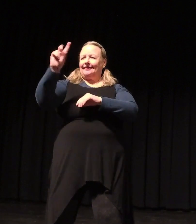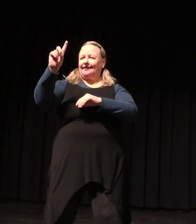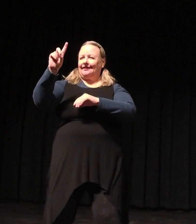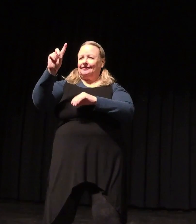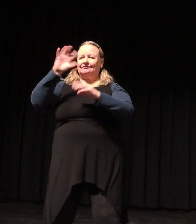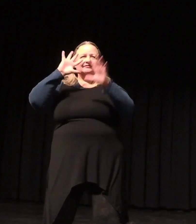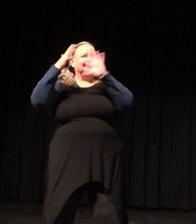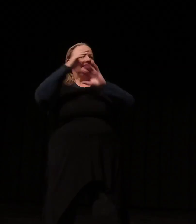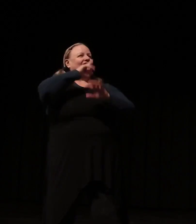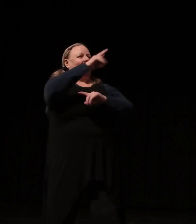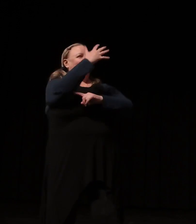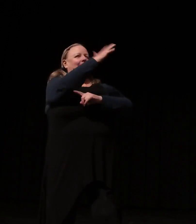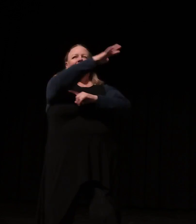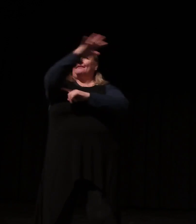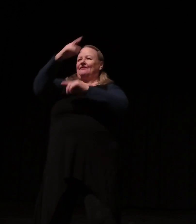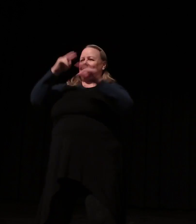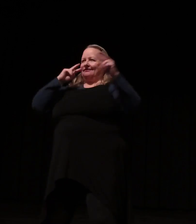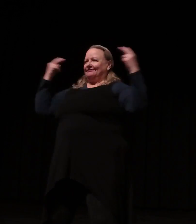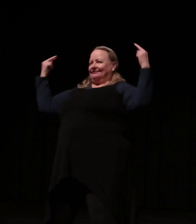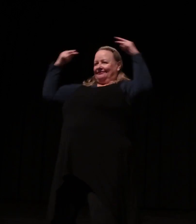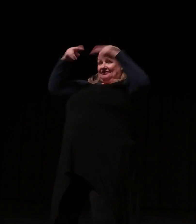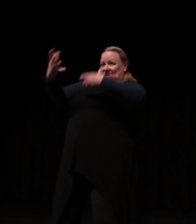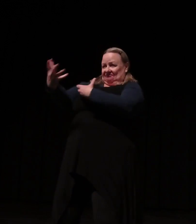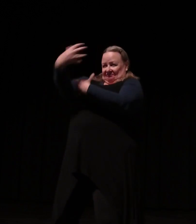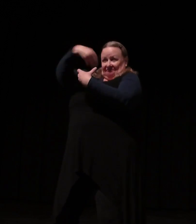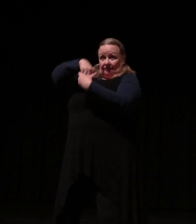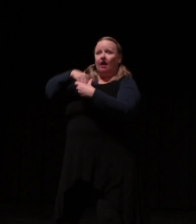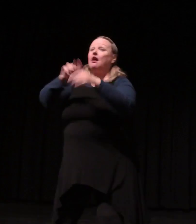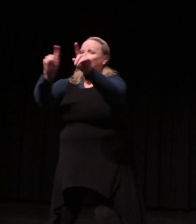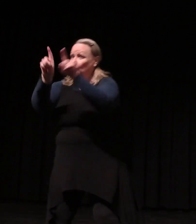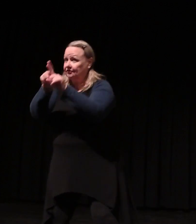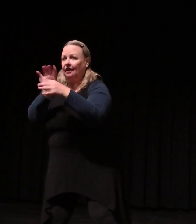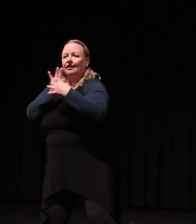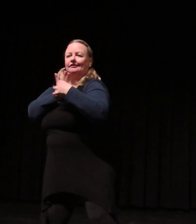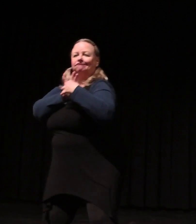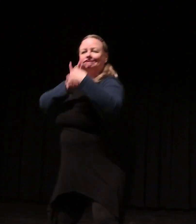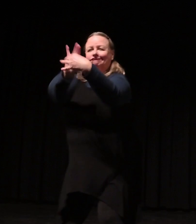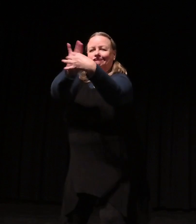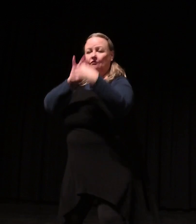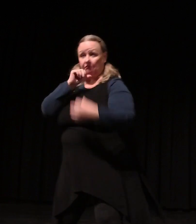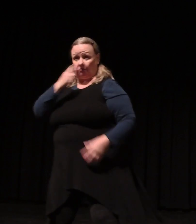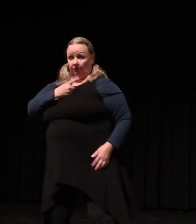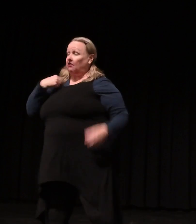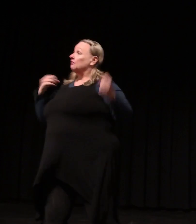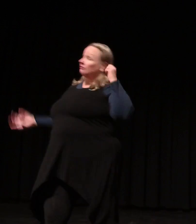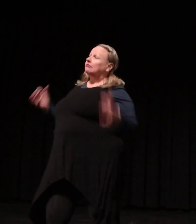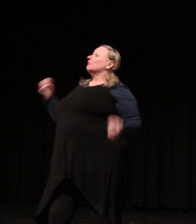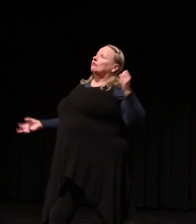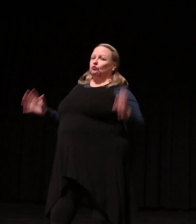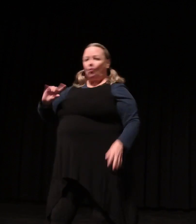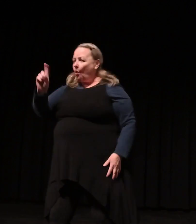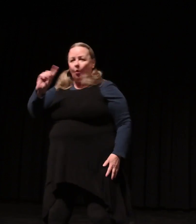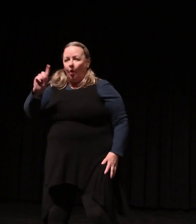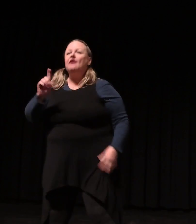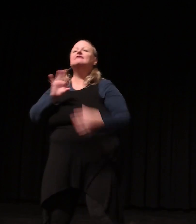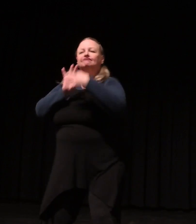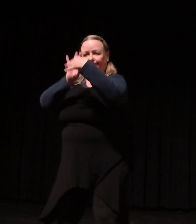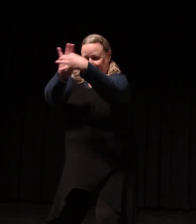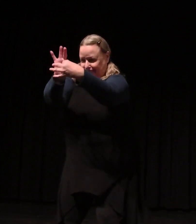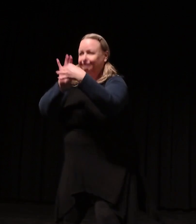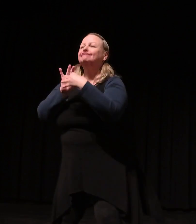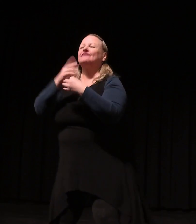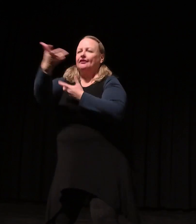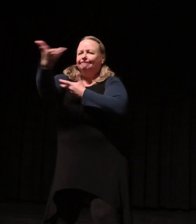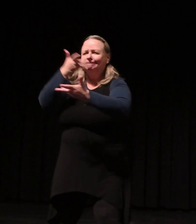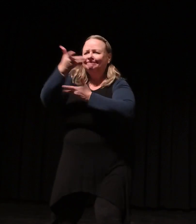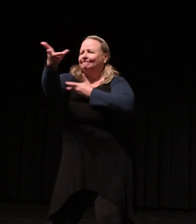l'histoire. Alors, ça va être comme une histoire 3D. Et en plus de ça, je ne vais pas être seule à